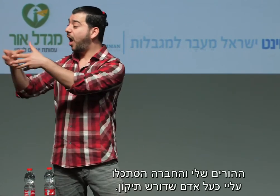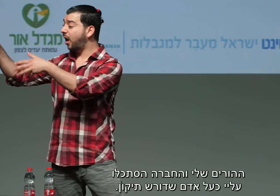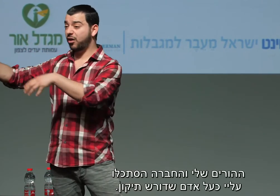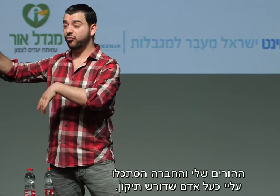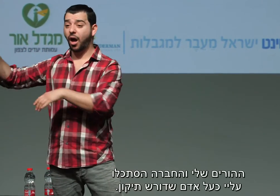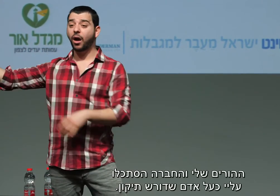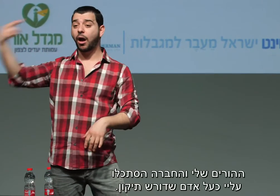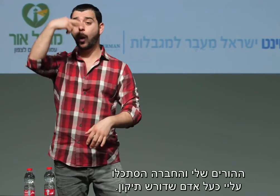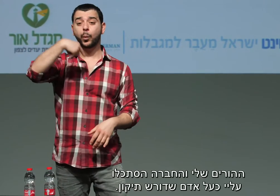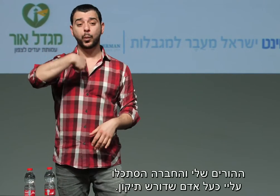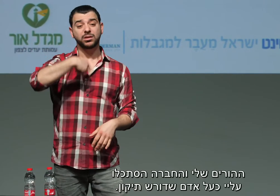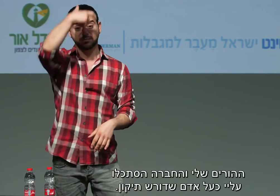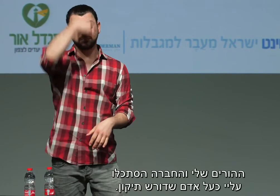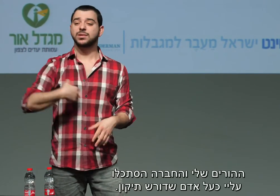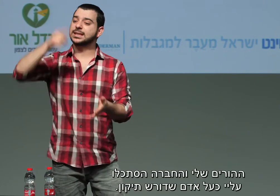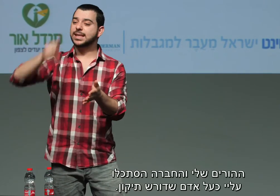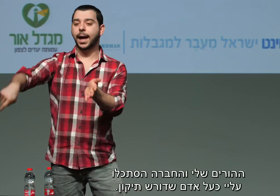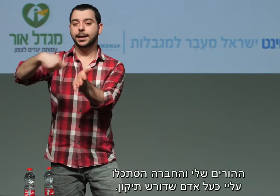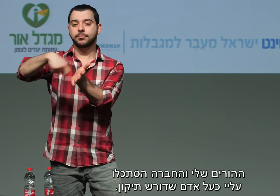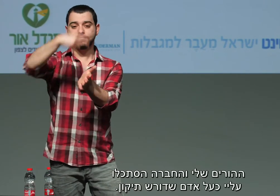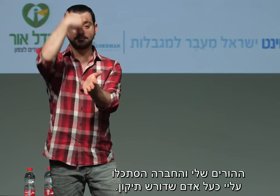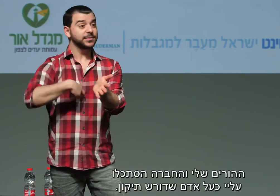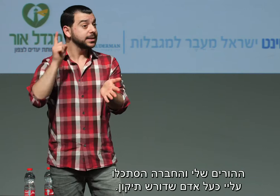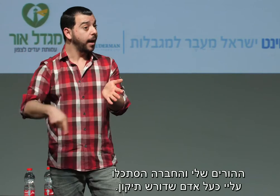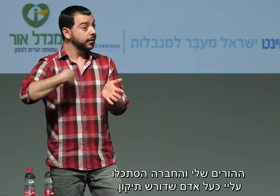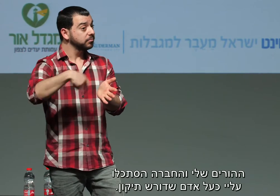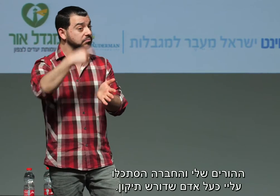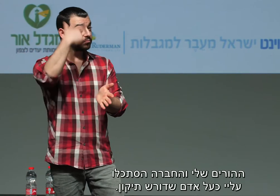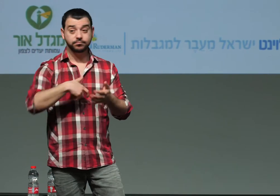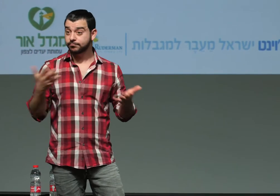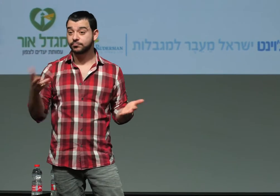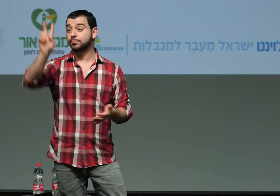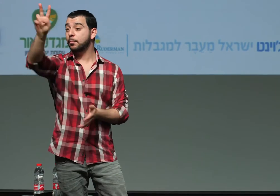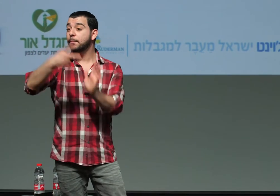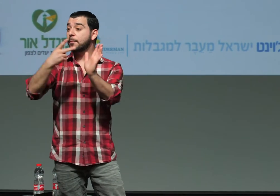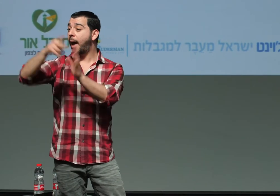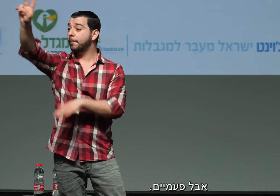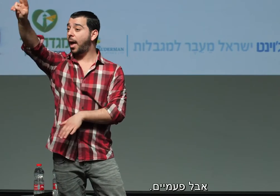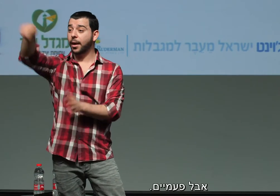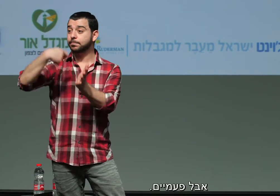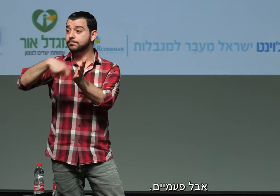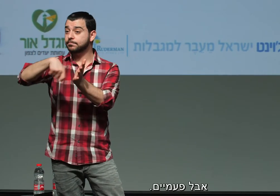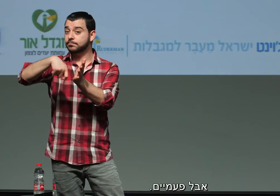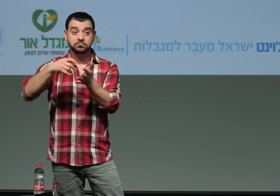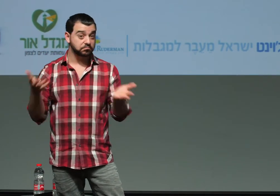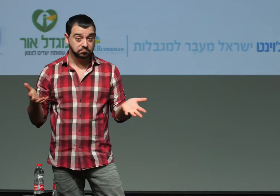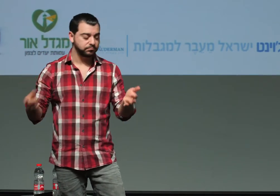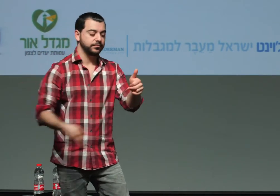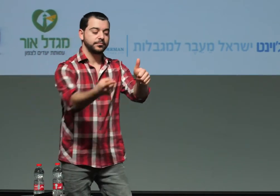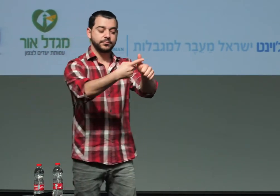ההורים שלי והחברה הסתכלו עליי כעל אדם שדורש תיקון, אבל פעמיים.